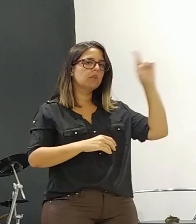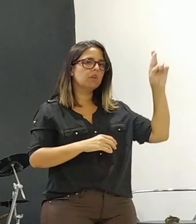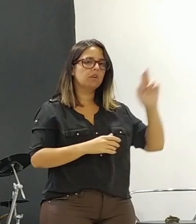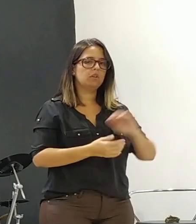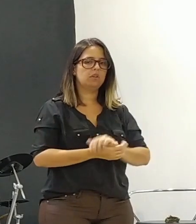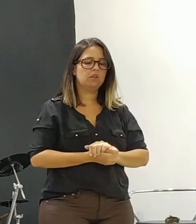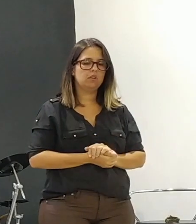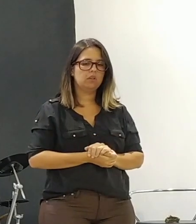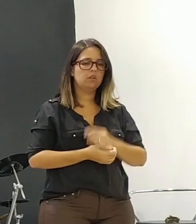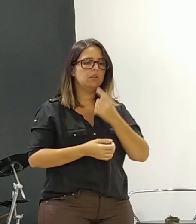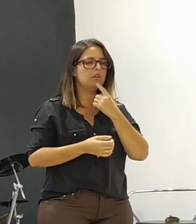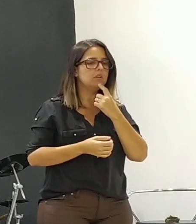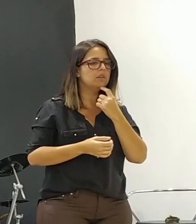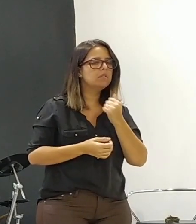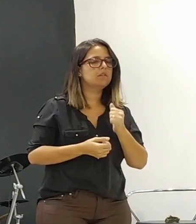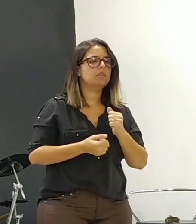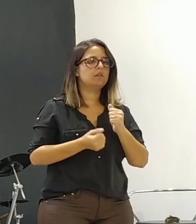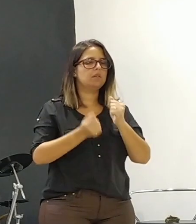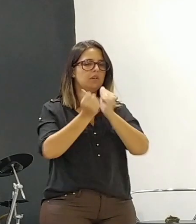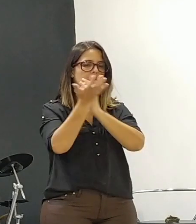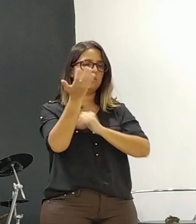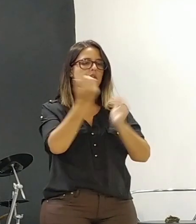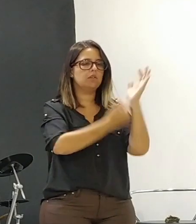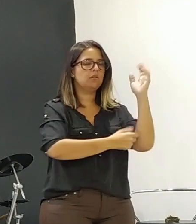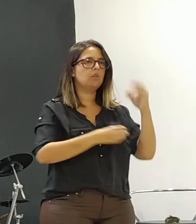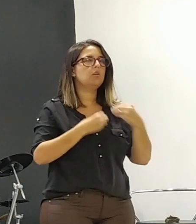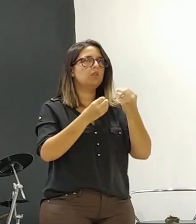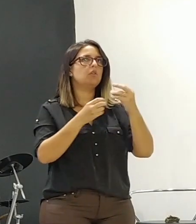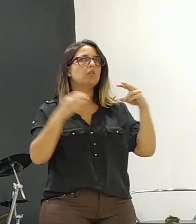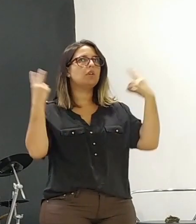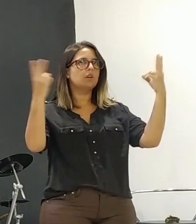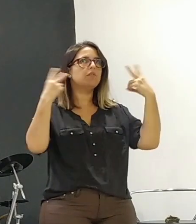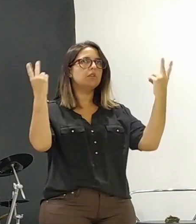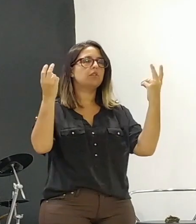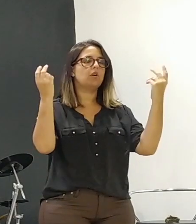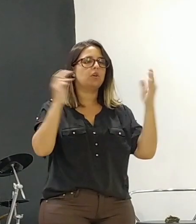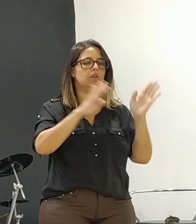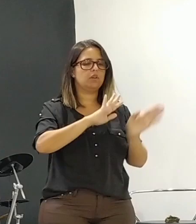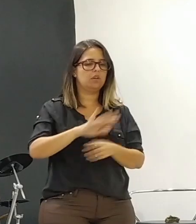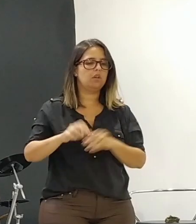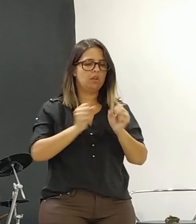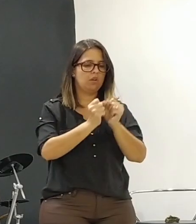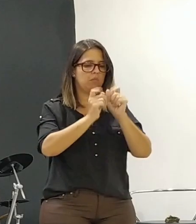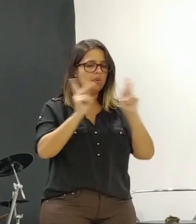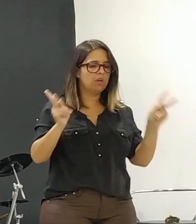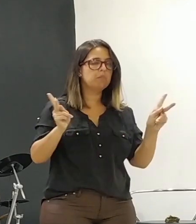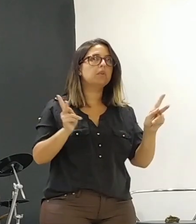Esse sangue ele nos dá vitória. Lá em Apocalipse capítulo 12, versículo 11.